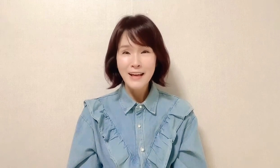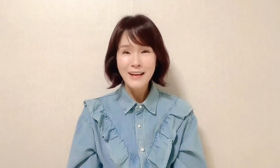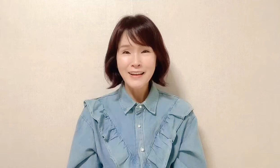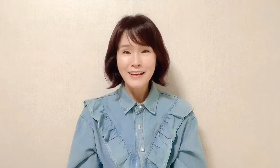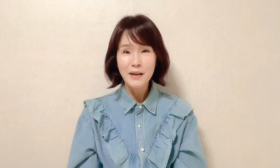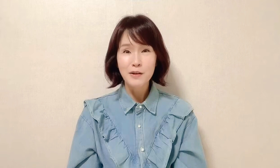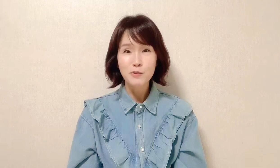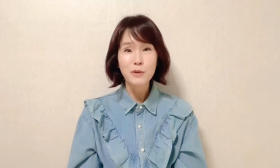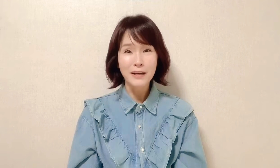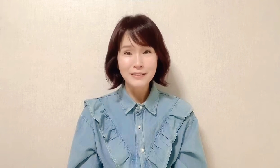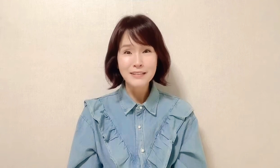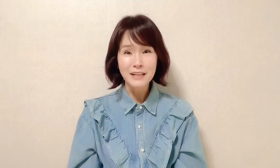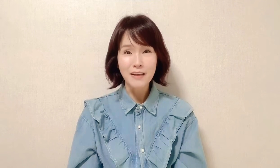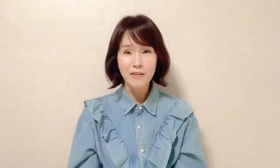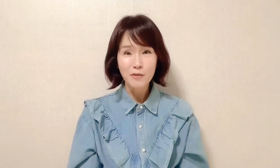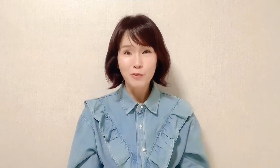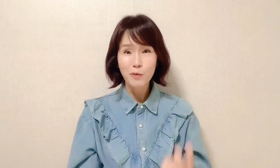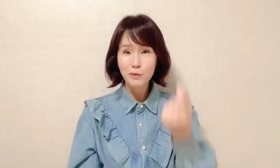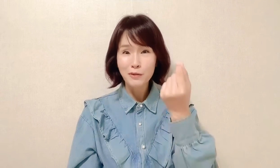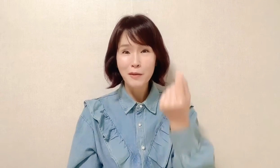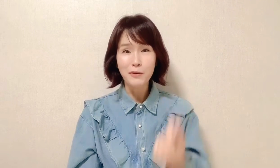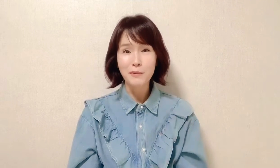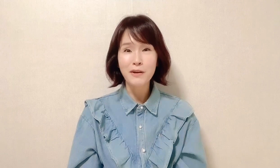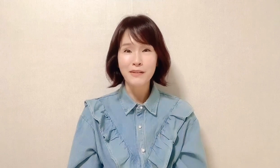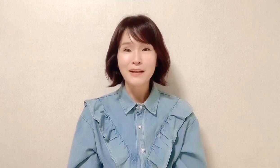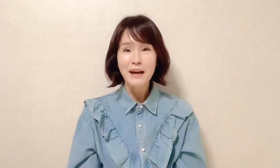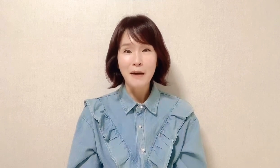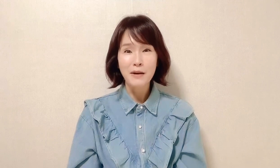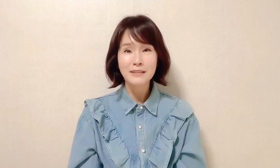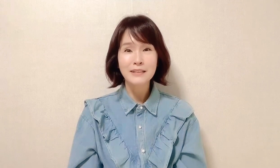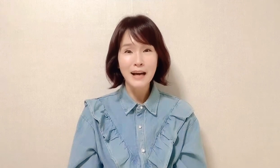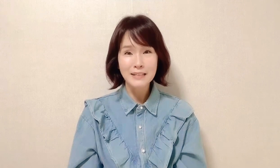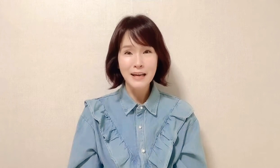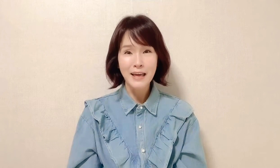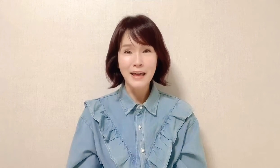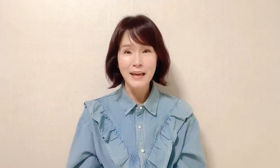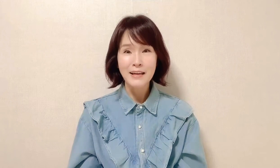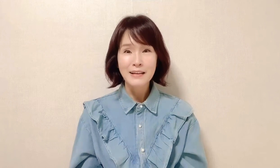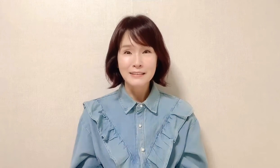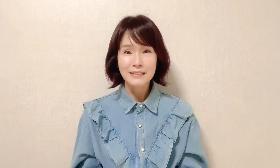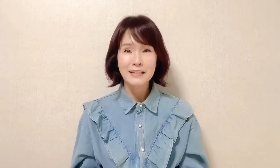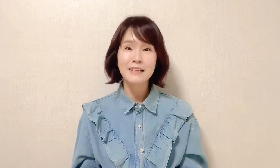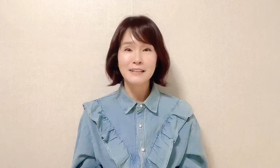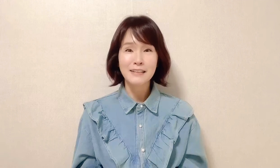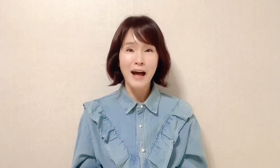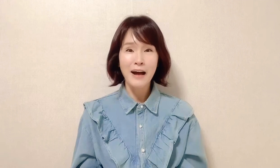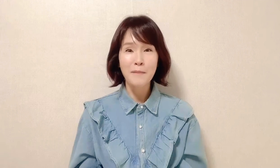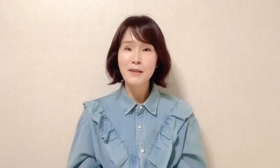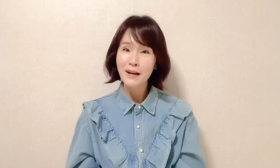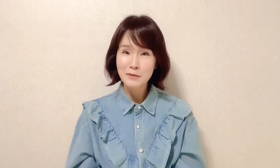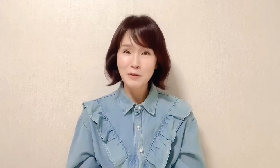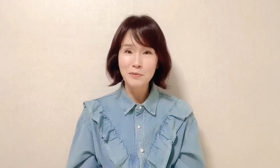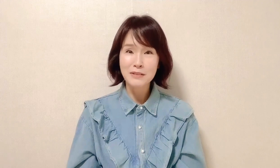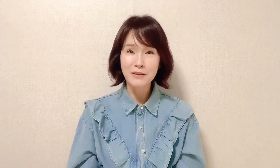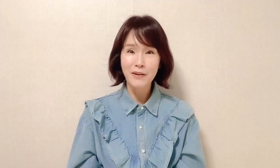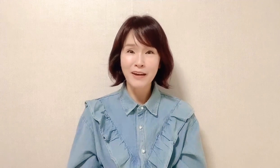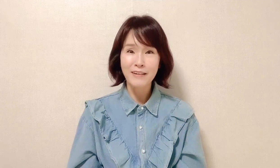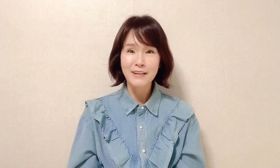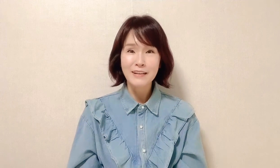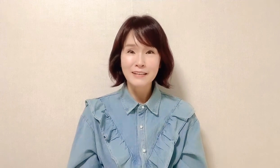머잖아 좀 약간 느리잖아요. 곧 해버리면 아마 그 가사의 그 길이를 다 감당할 수가 없을 거예요.